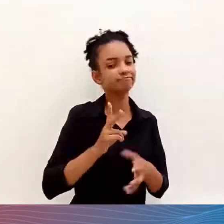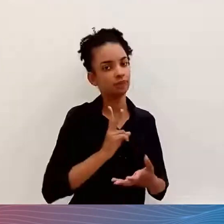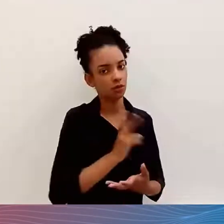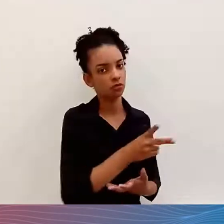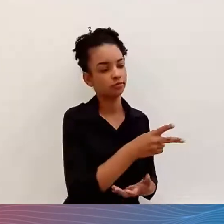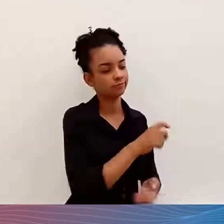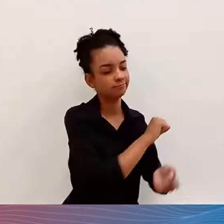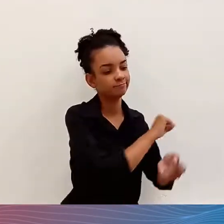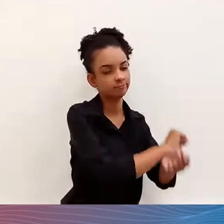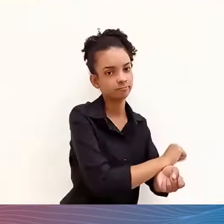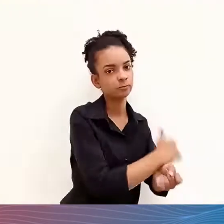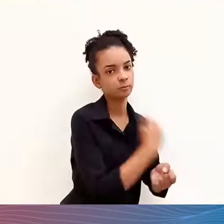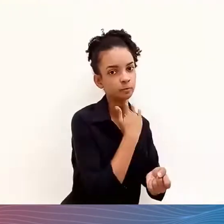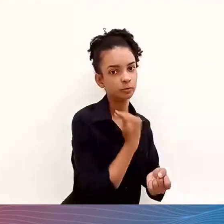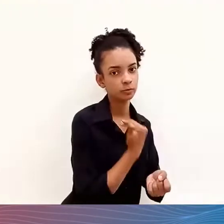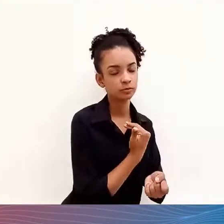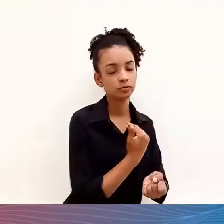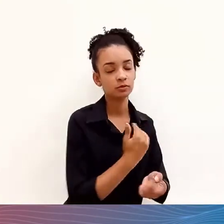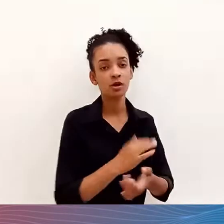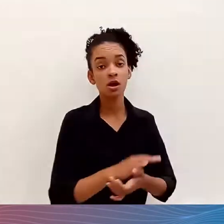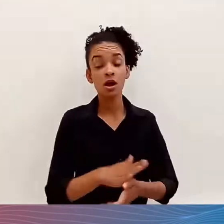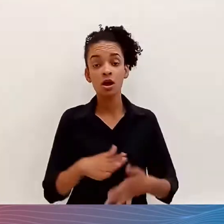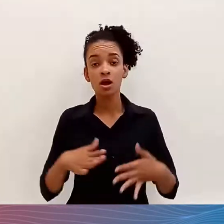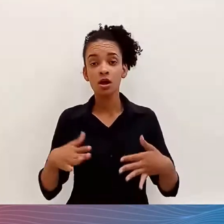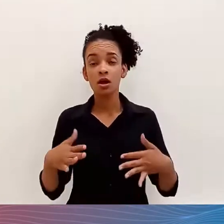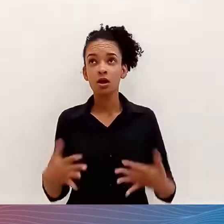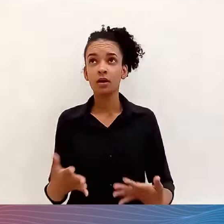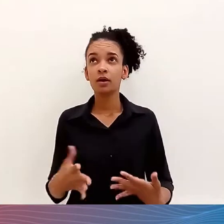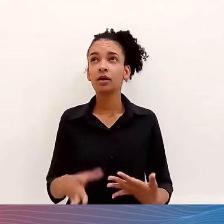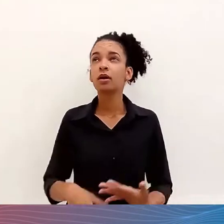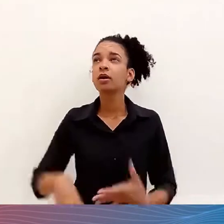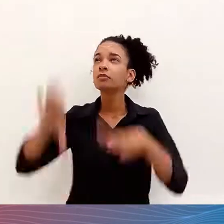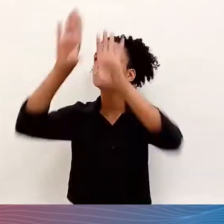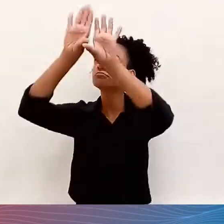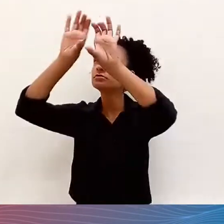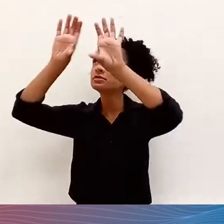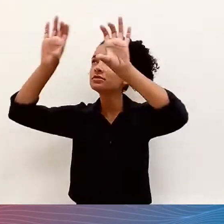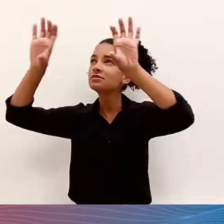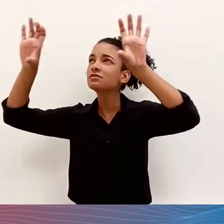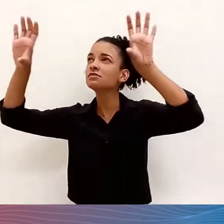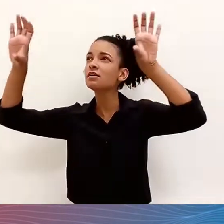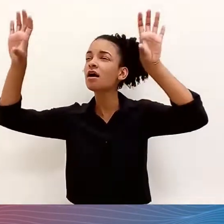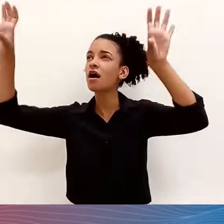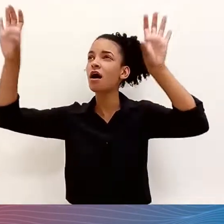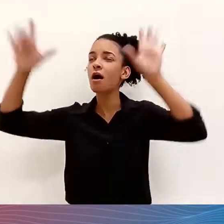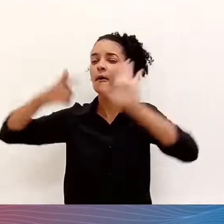céus gotejaram a presença de Deus, o próprio Sinai